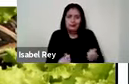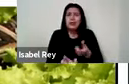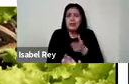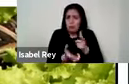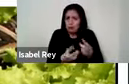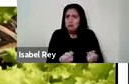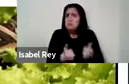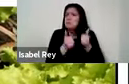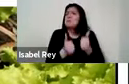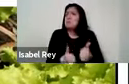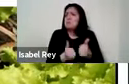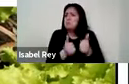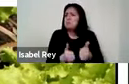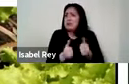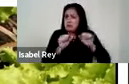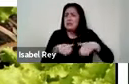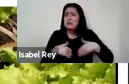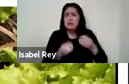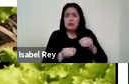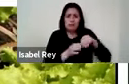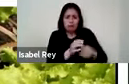en buenas condiciones para la planta.